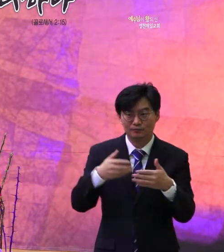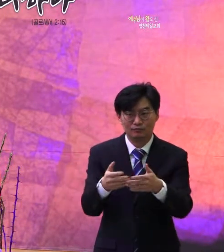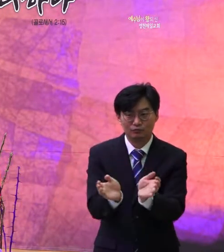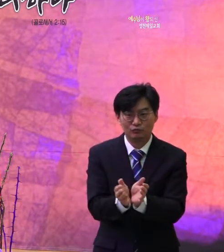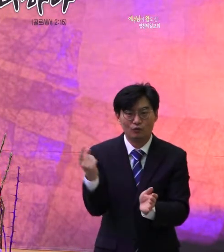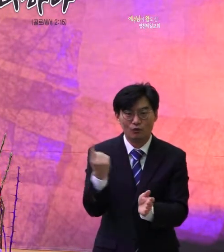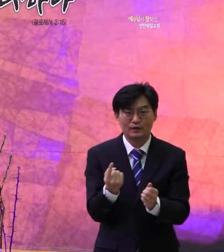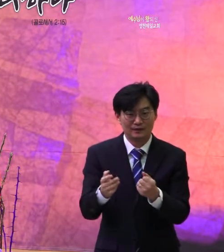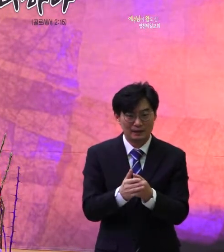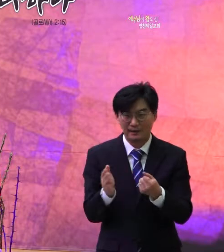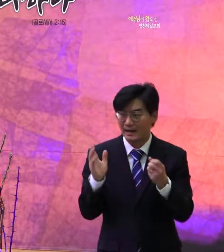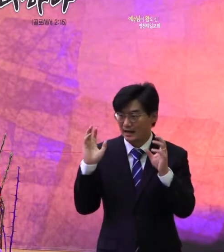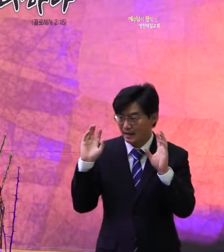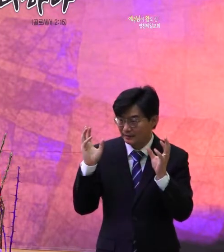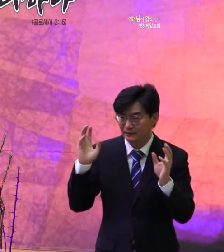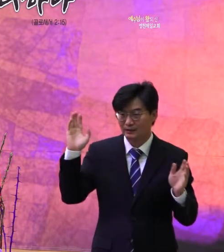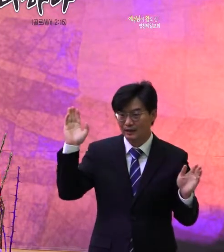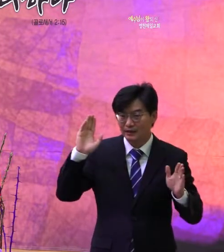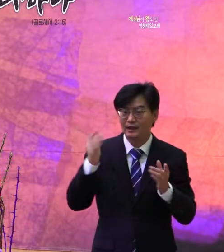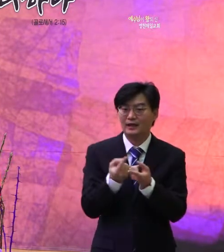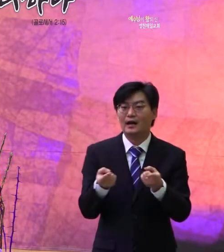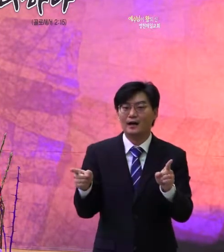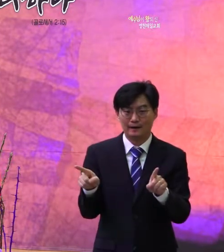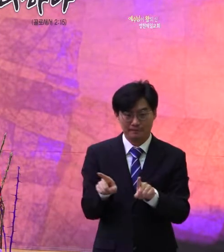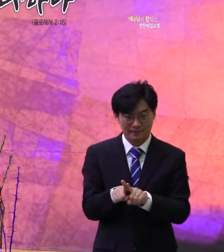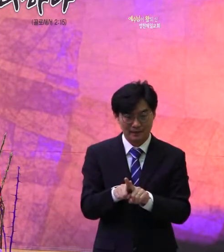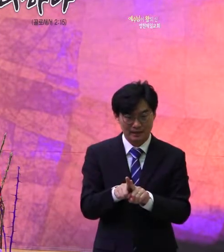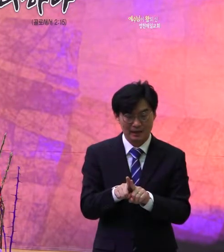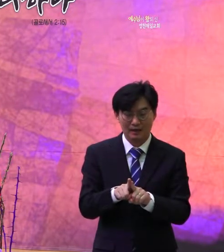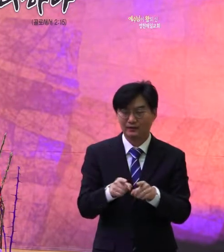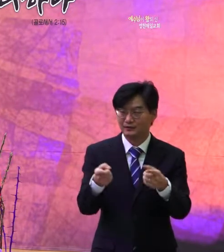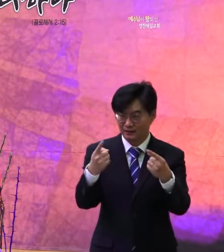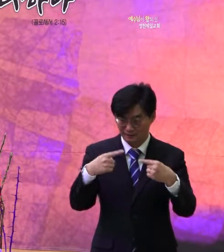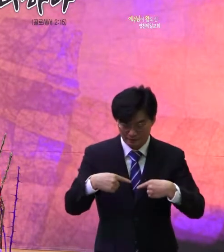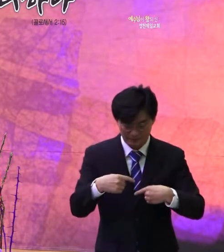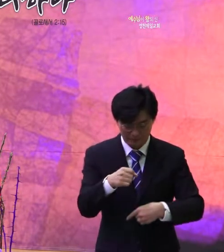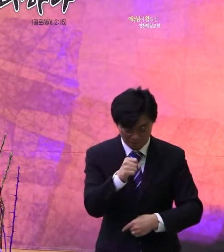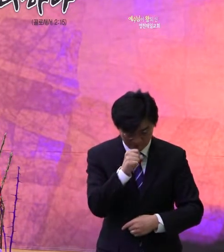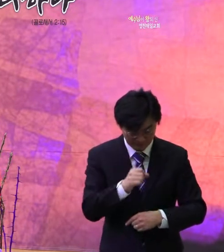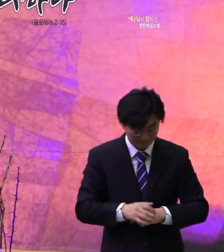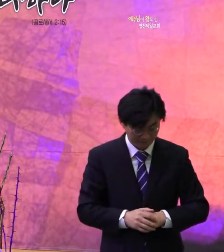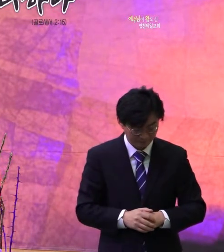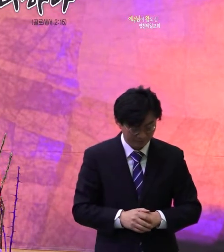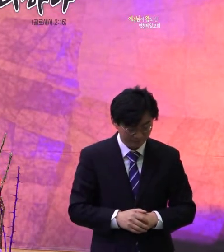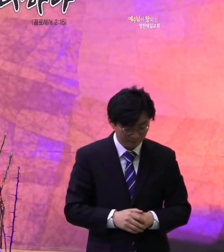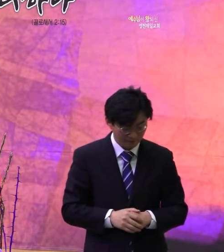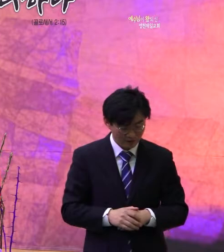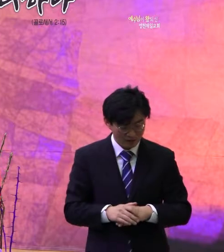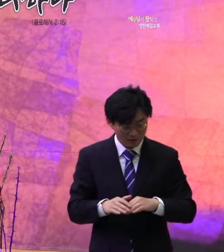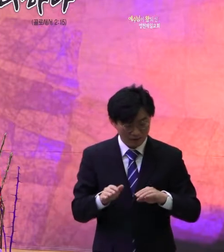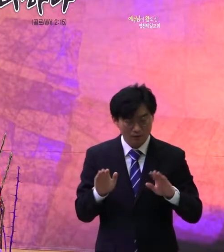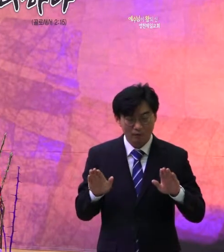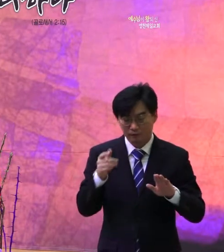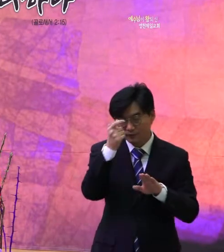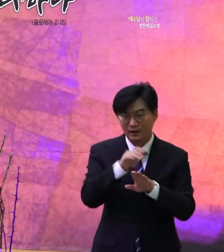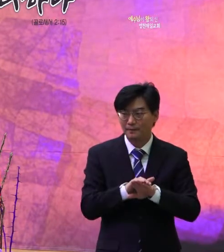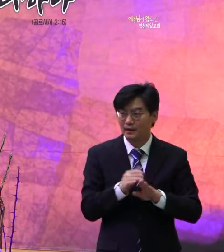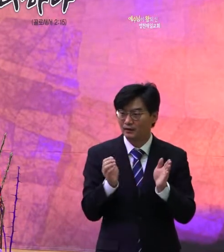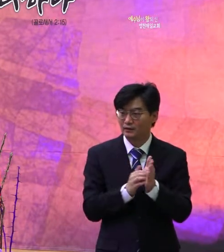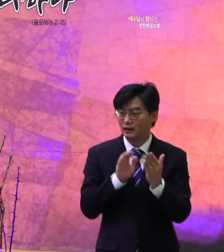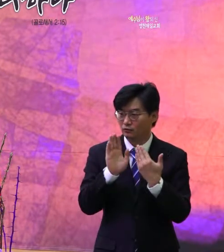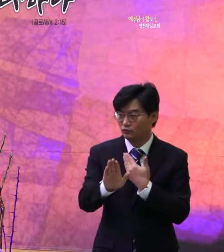또 손주 함께 데리고 나오시면 되겠습니다. 오늘 이 예배 때에 세례 입교식이 있습니다.